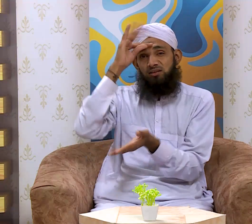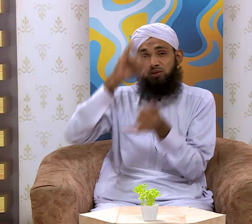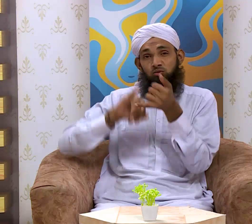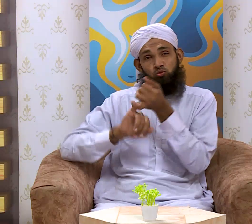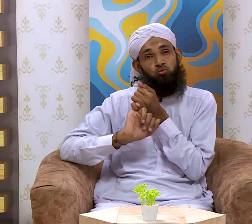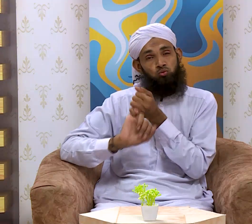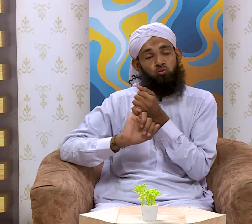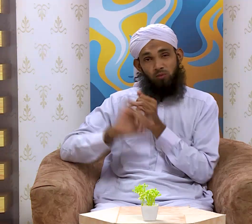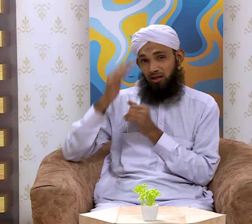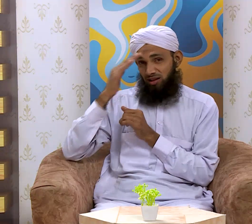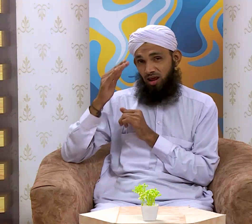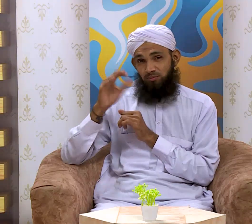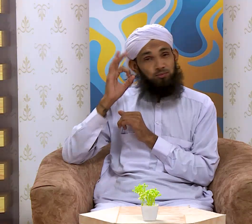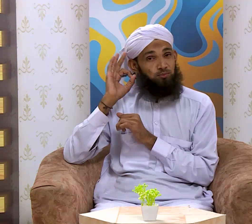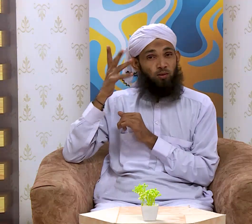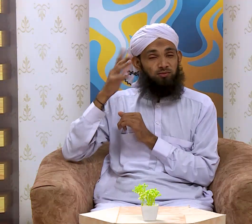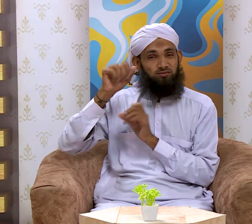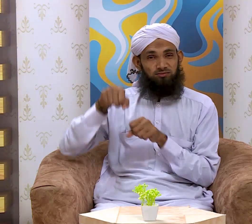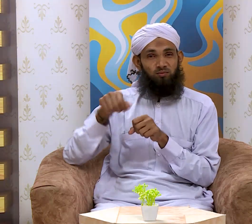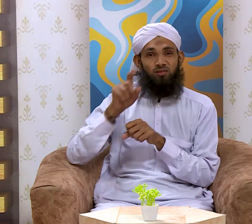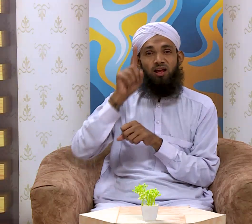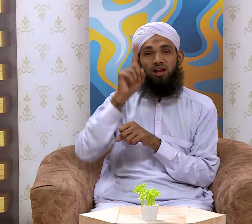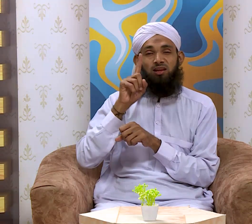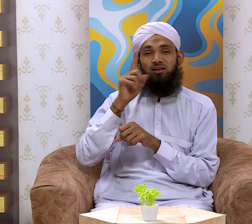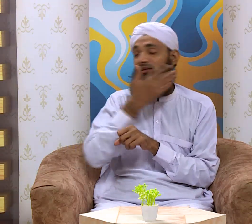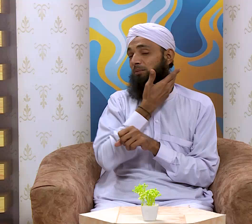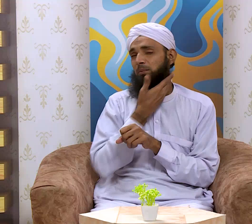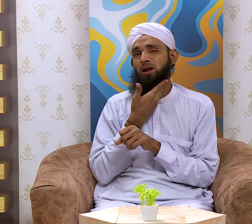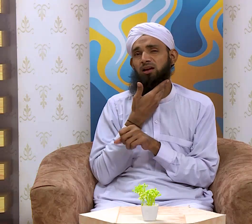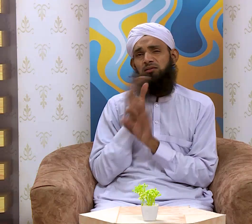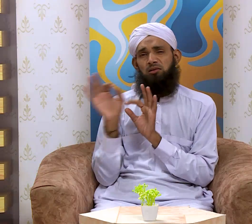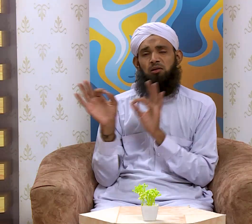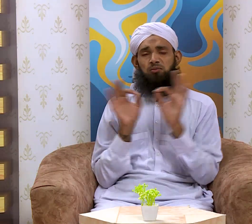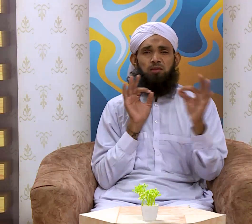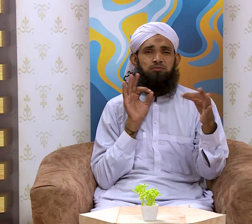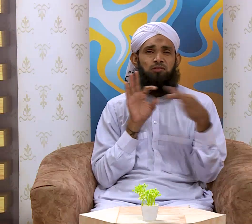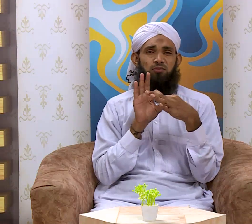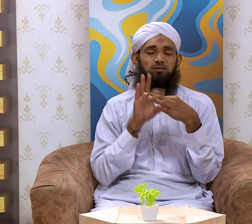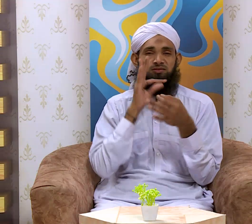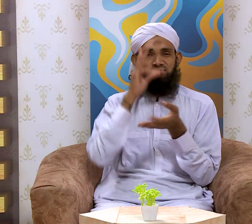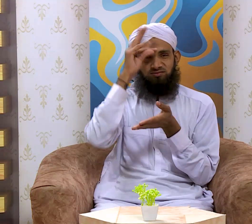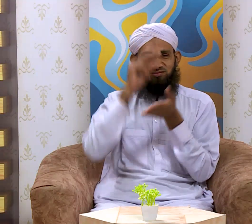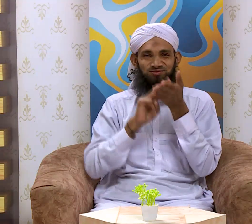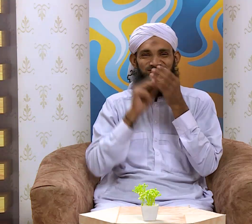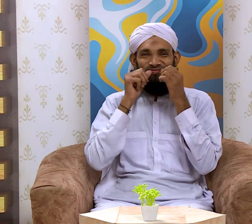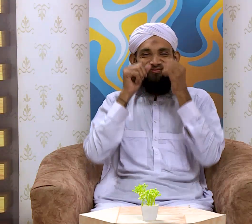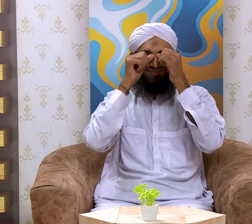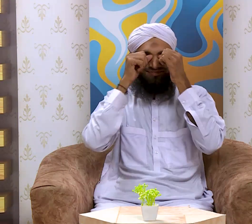السلام کا معجزہ تھا۔ اللہ تبارک و تعالی نے بالکل اسی طرح نبی کریم صلی اللہ علیہ وبارک وسلم